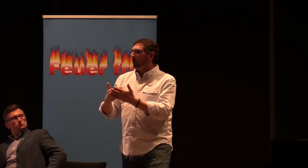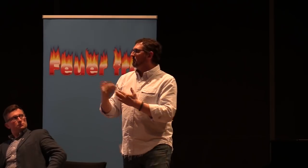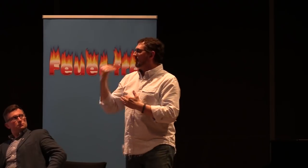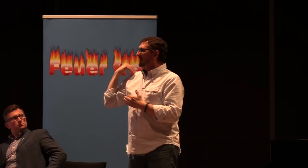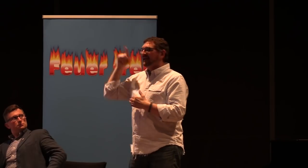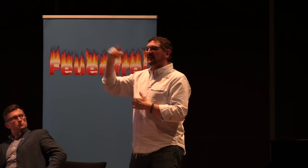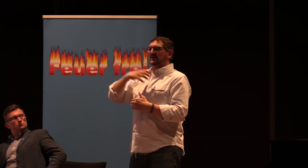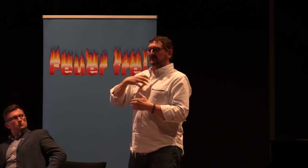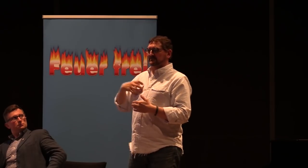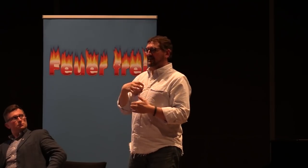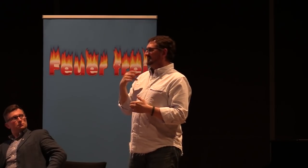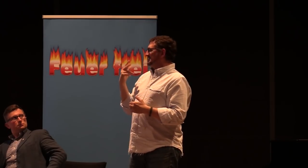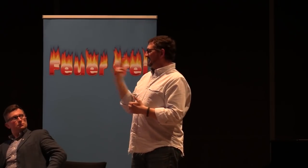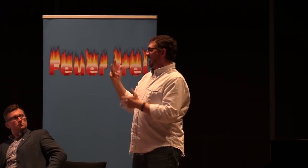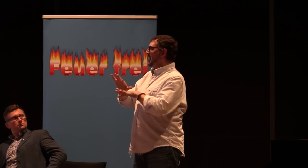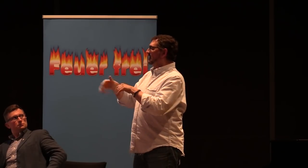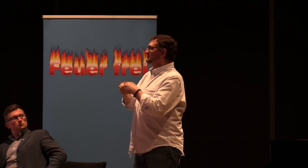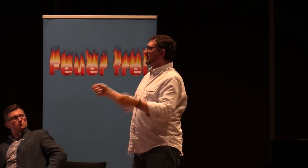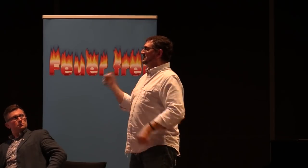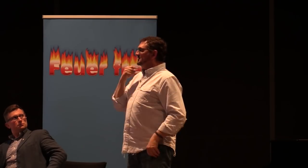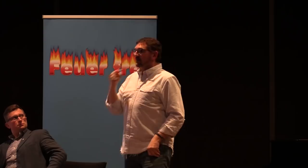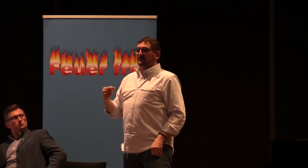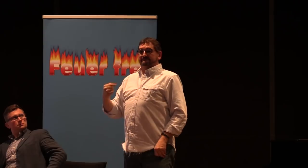Das heißt also, spätestens 10 Jahren haben wir ein Riesenloch.